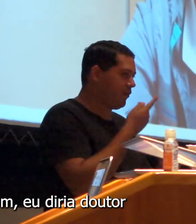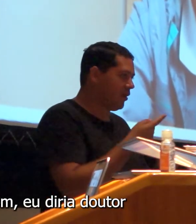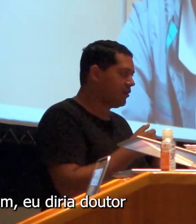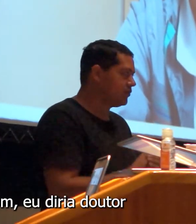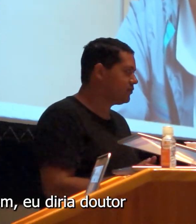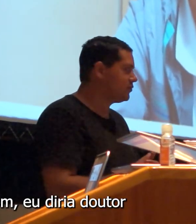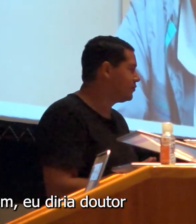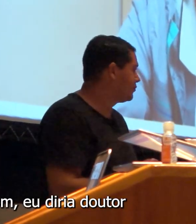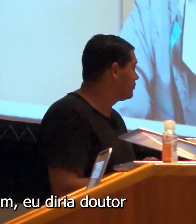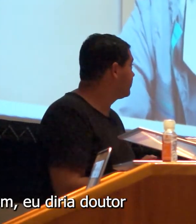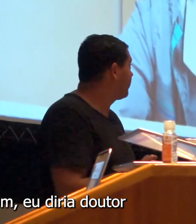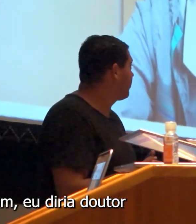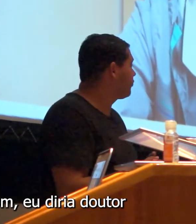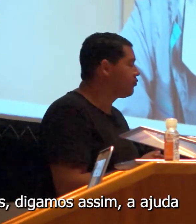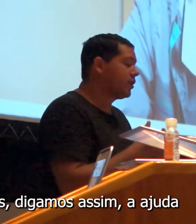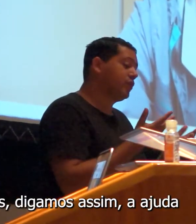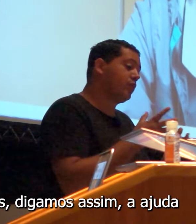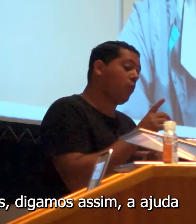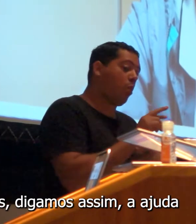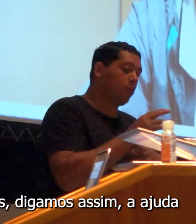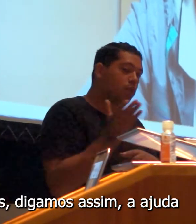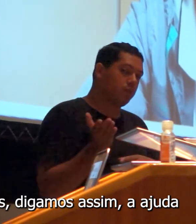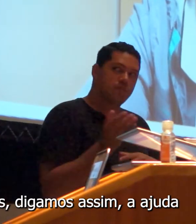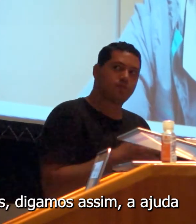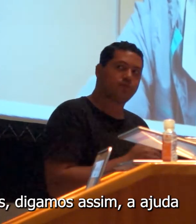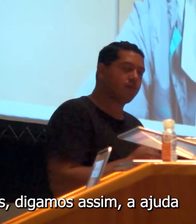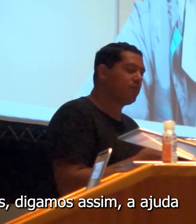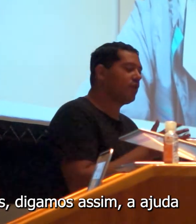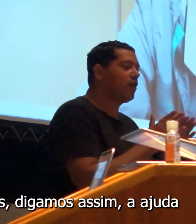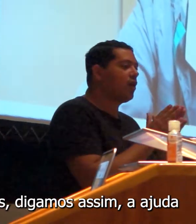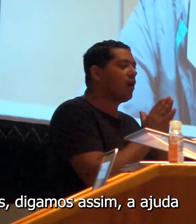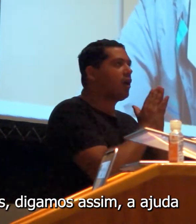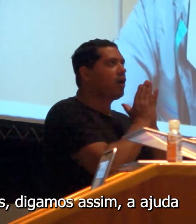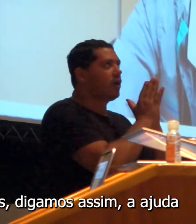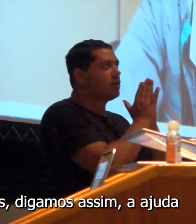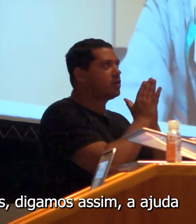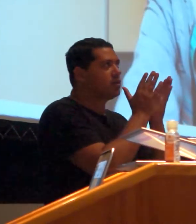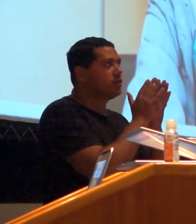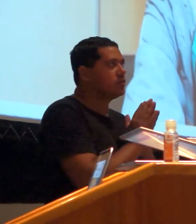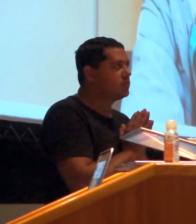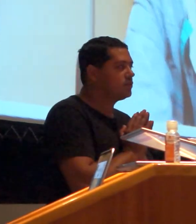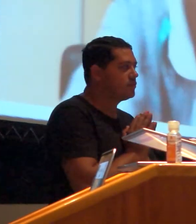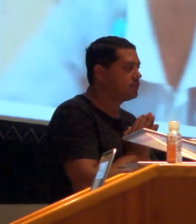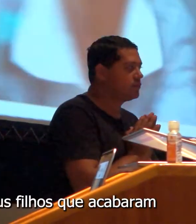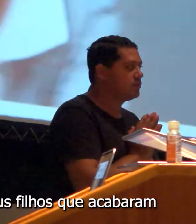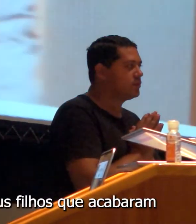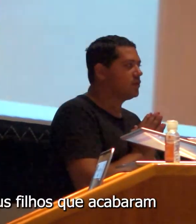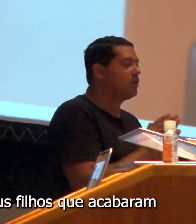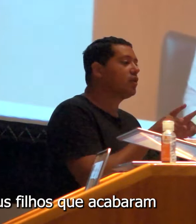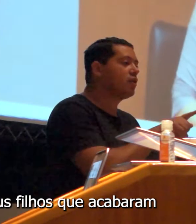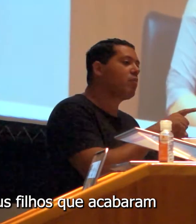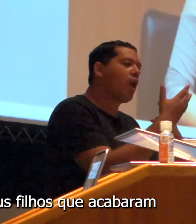Bom, eu diria, doutor, que graças, digamos assim, até a ajuda dos